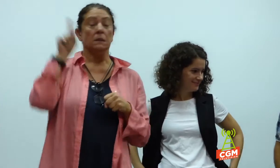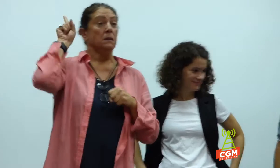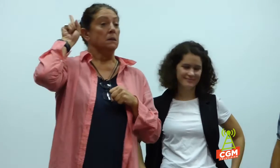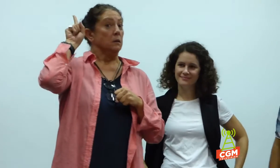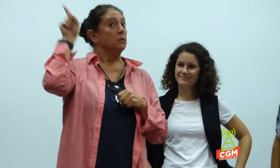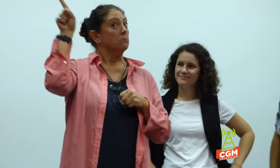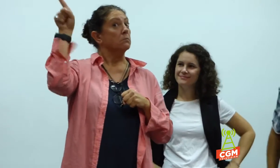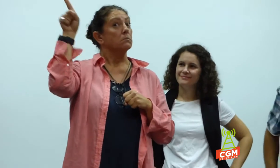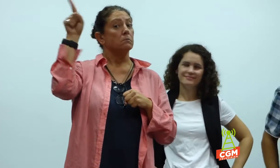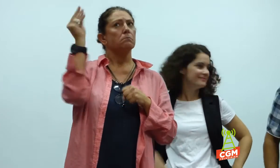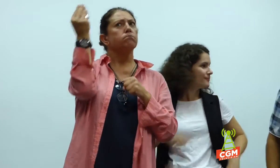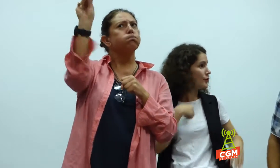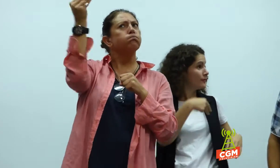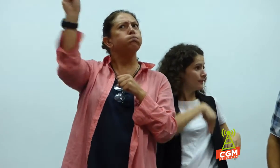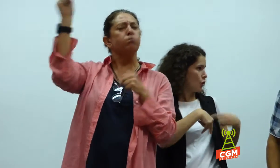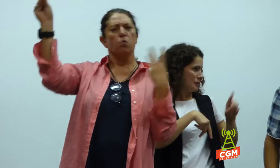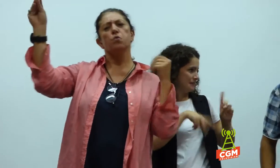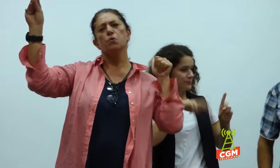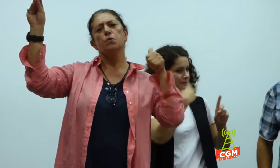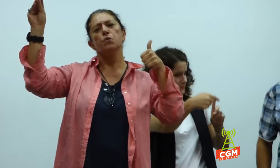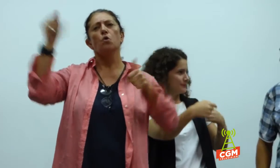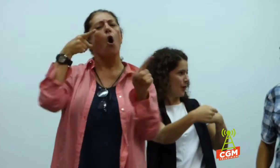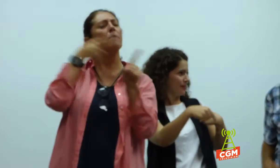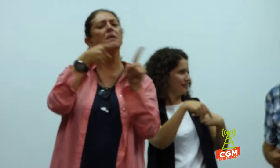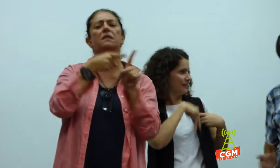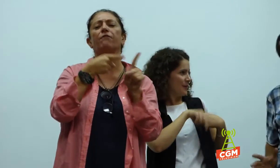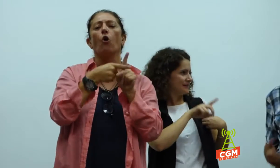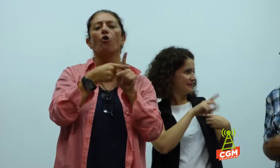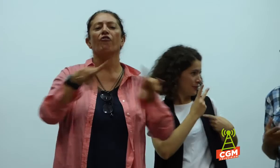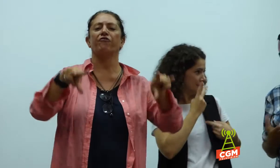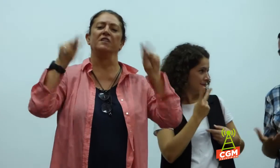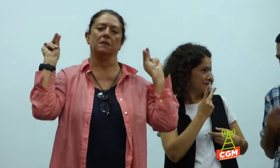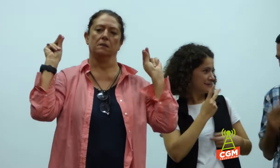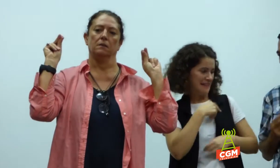hacia las personas sordas. Y muchas personas, también jóvenes,